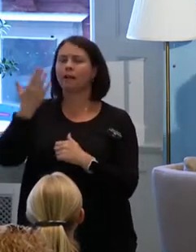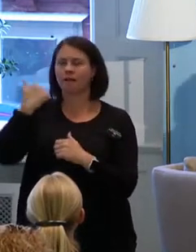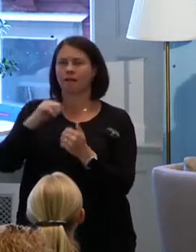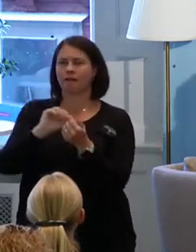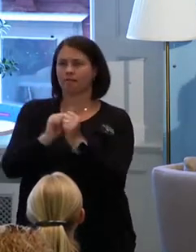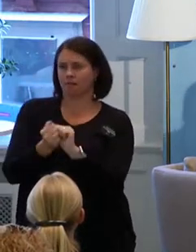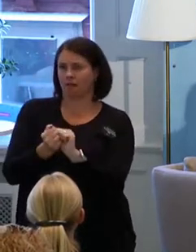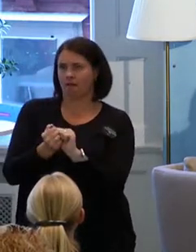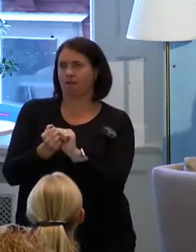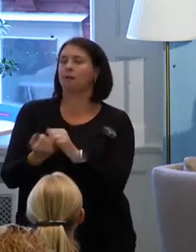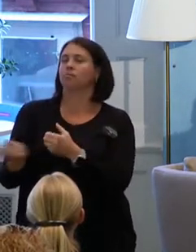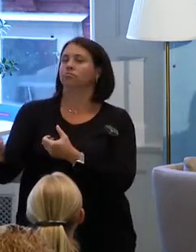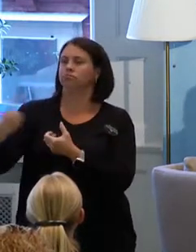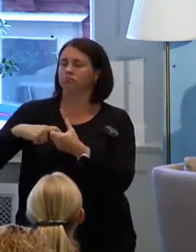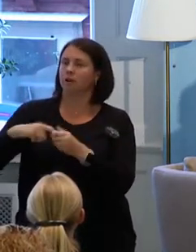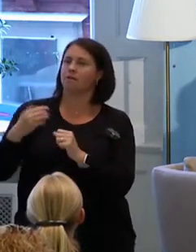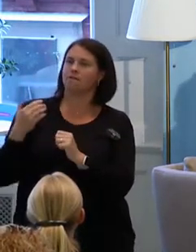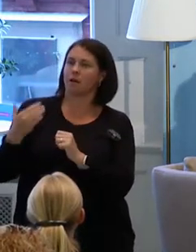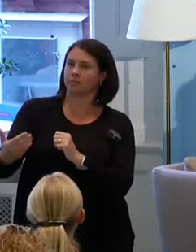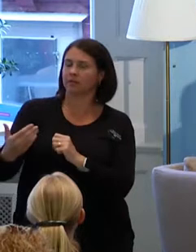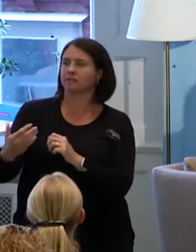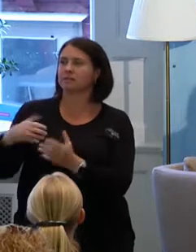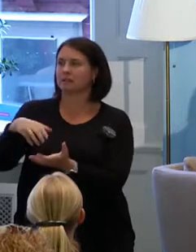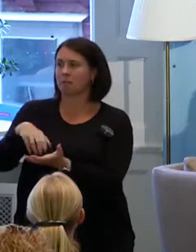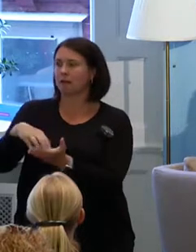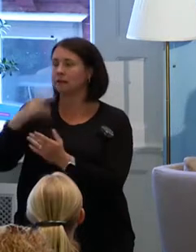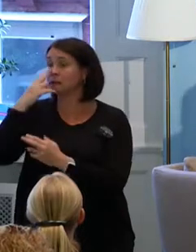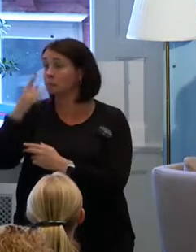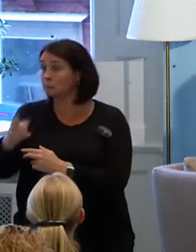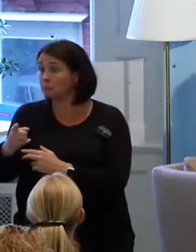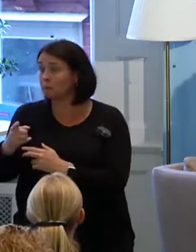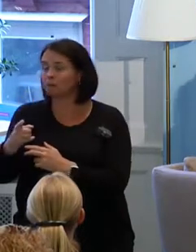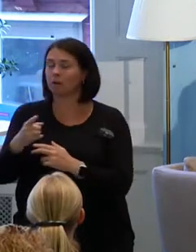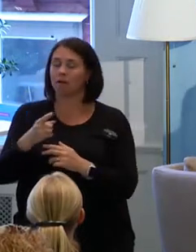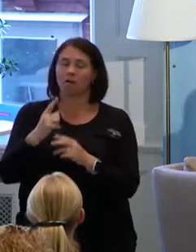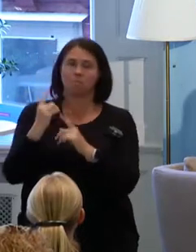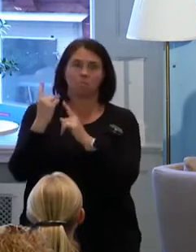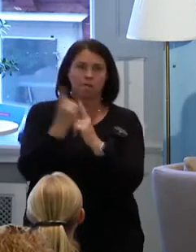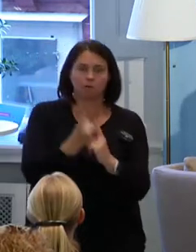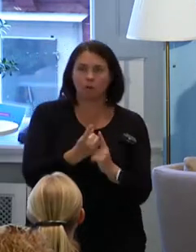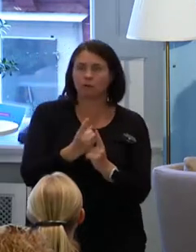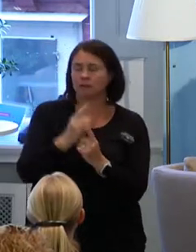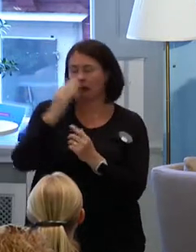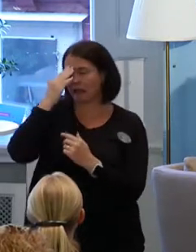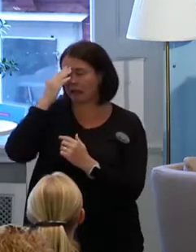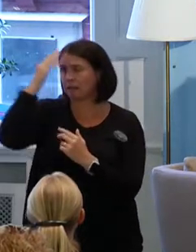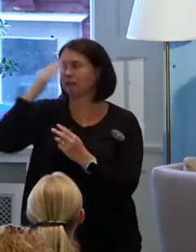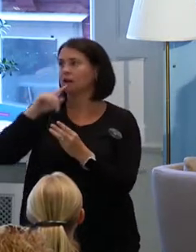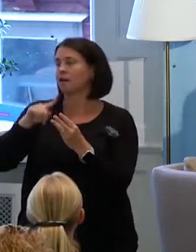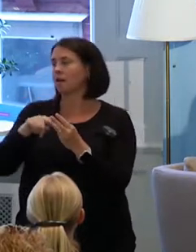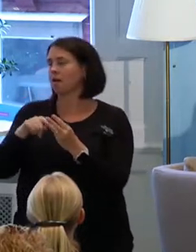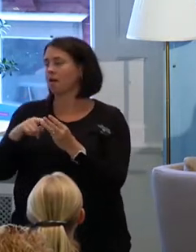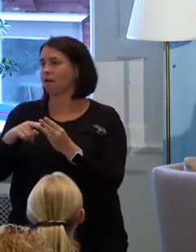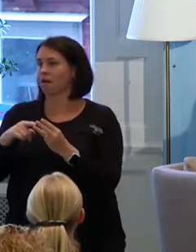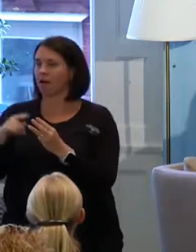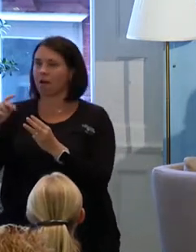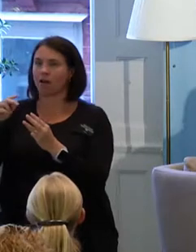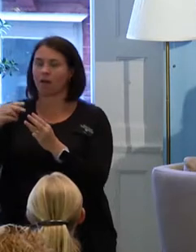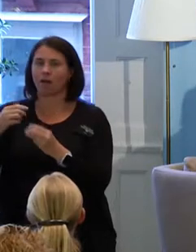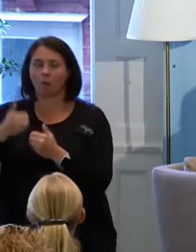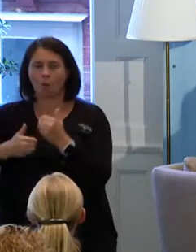på hur framtidens samhälle kommer att se ut, hur vi får en åldrande befolkning, hur vi får en internationell konkurrens, bla bla bla bla. Lägg